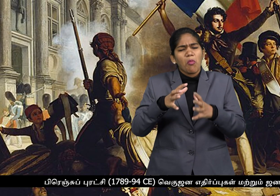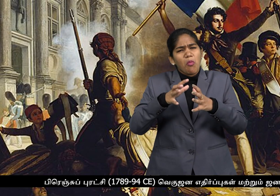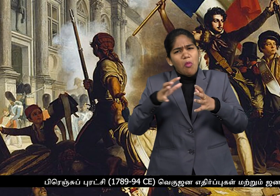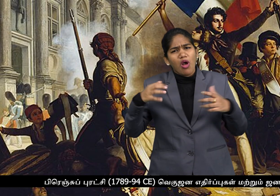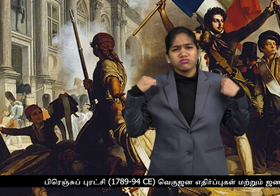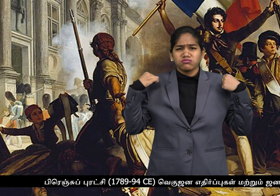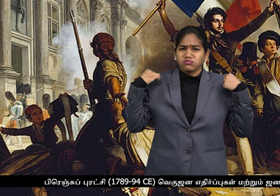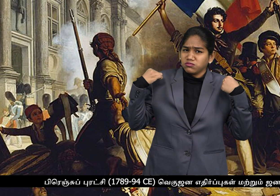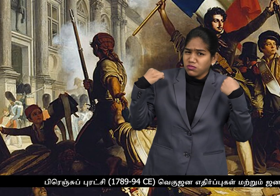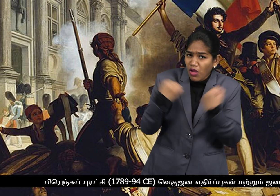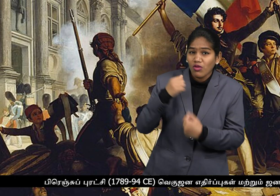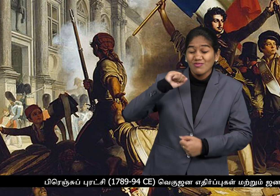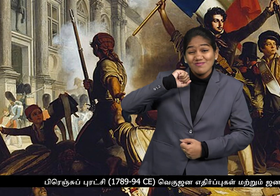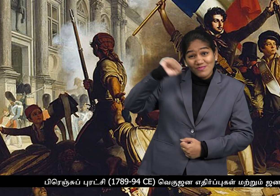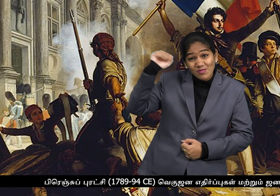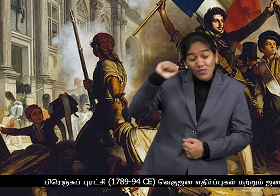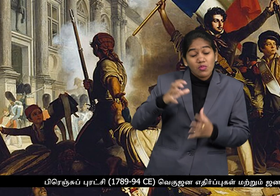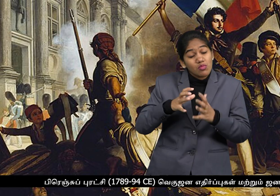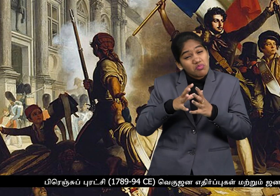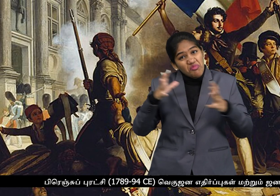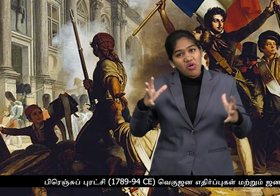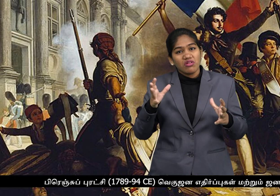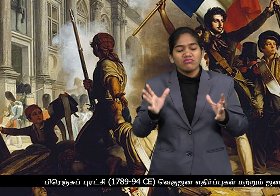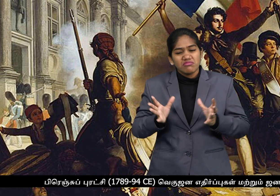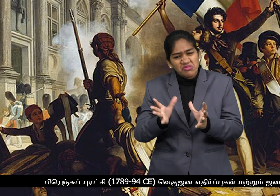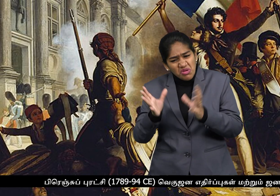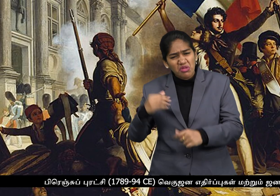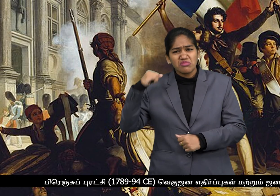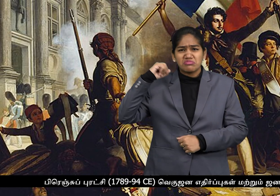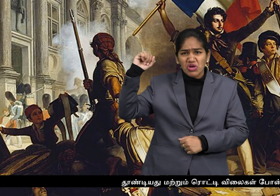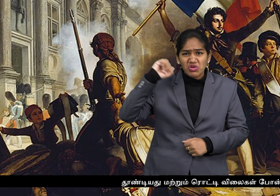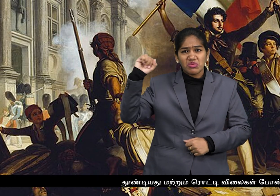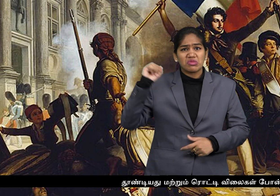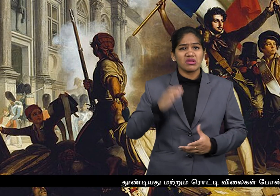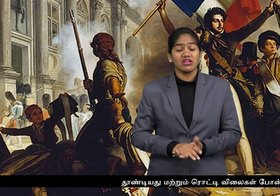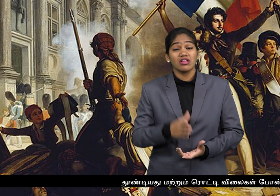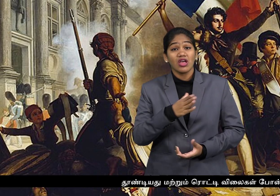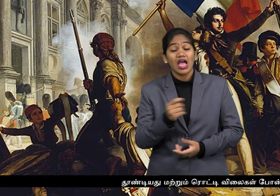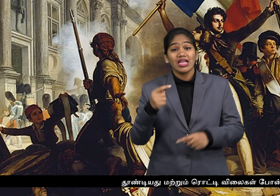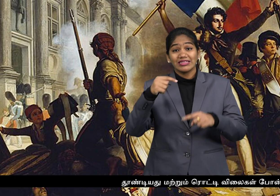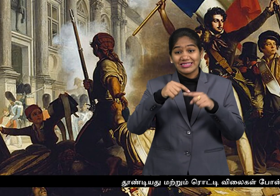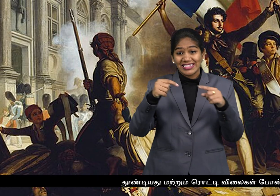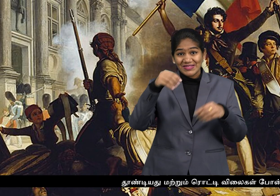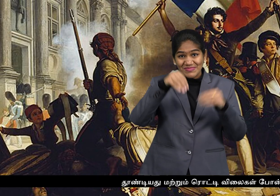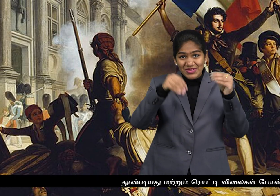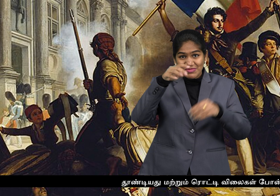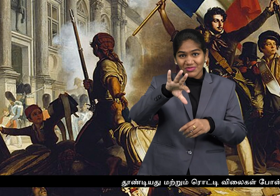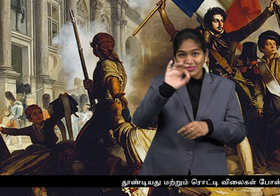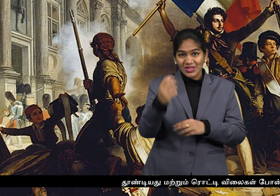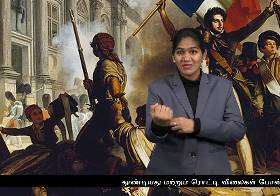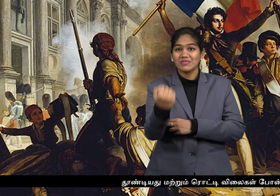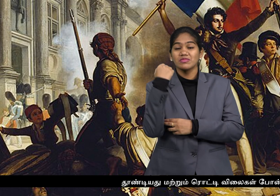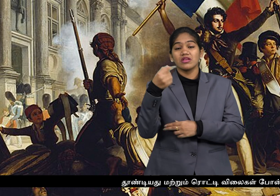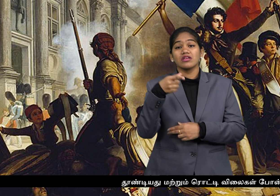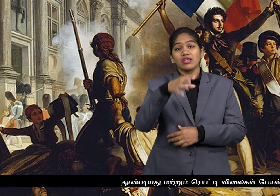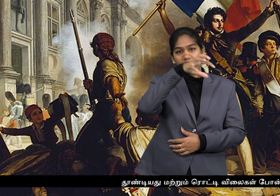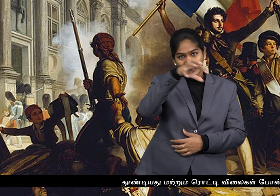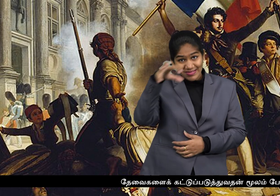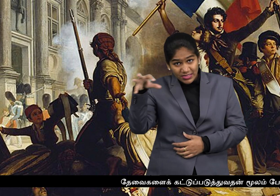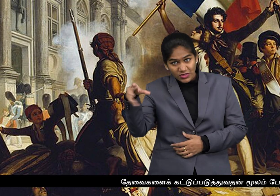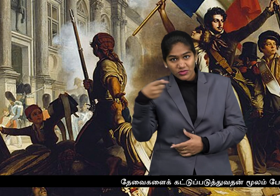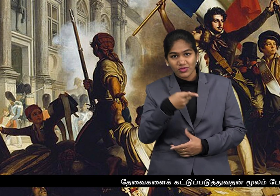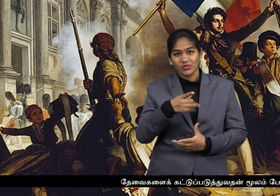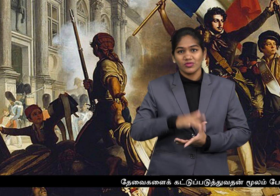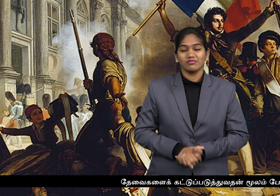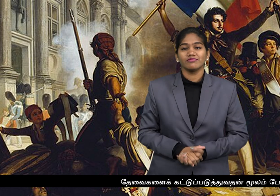1794 CE வரை வெகுஜன எதிர்ப்புகள் மற்றும் ஜனநாயக நிறுவனங்களை தூண்டியது மற்றும் ரொட்டி விலைகள்